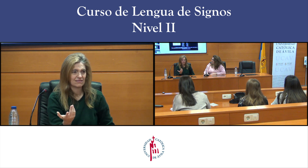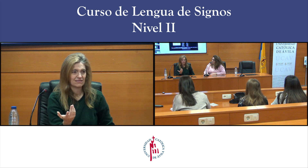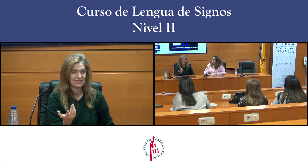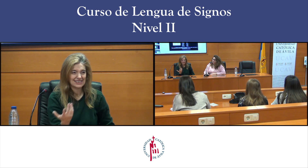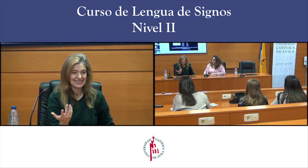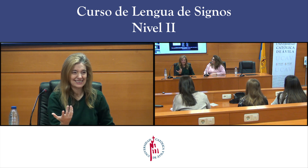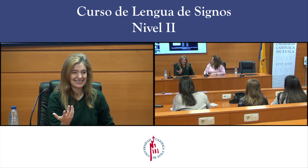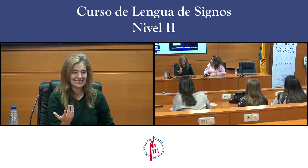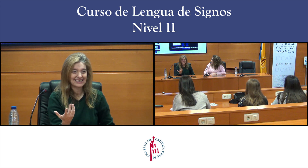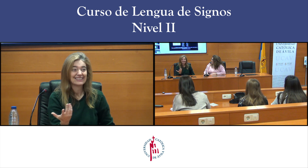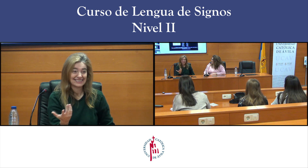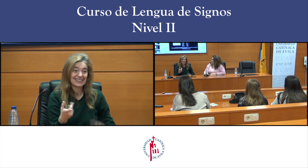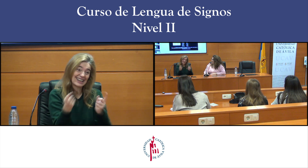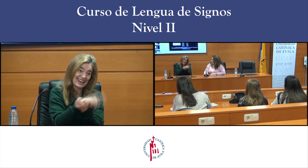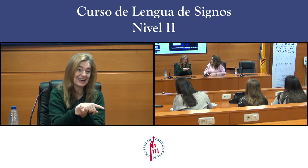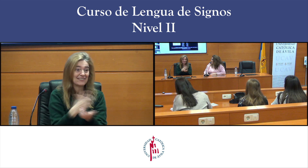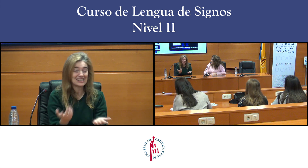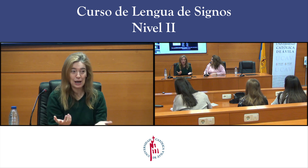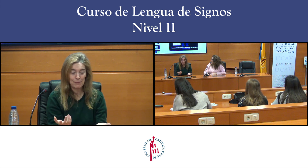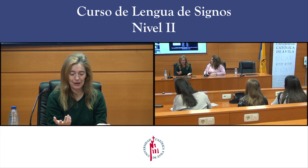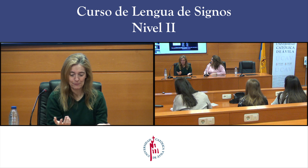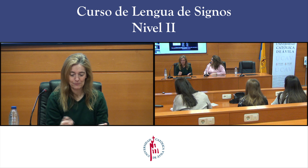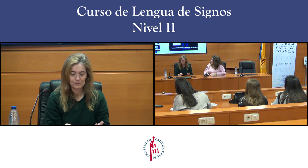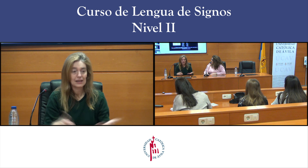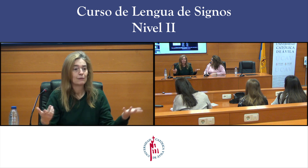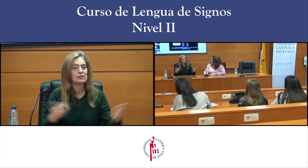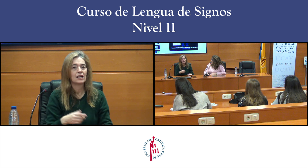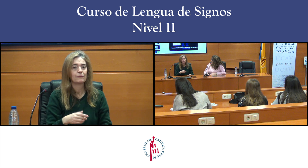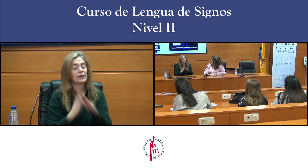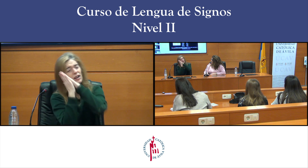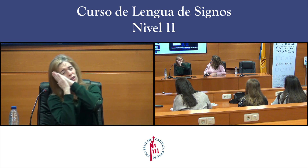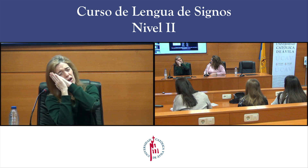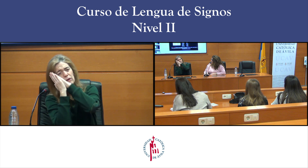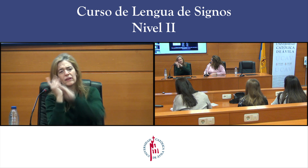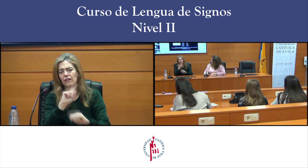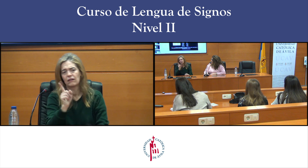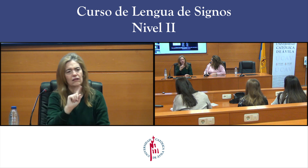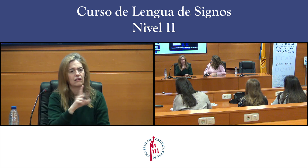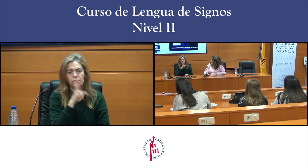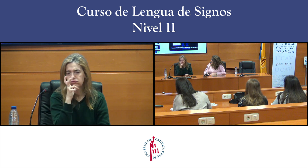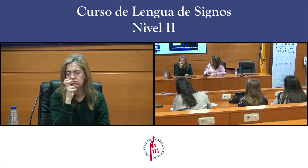tú no me entiendes es entender no dormir no